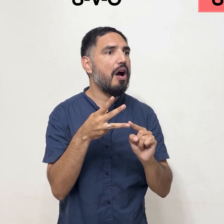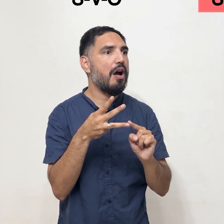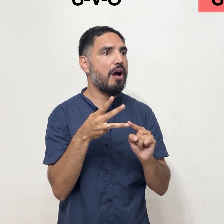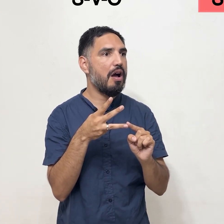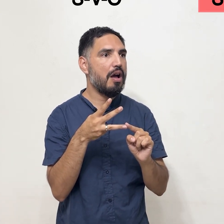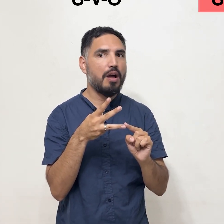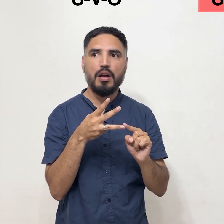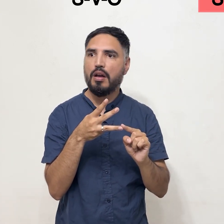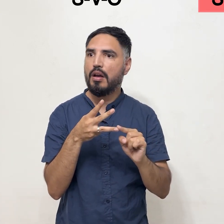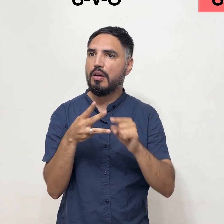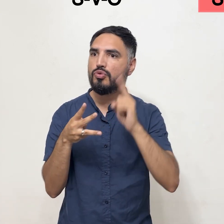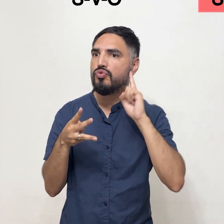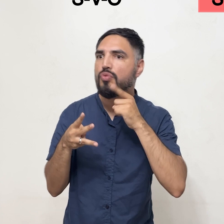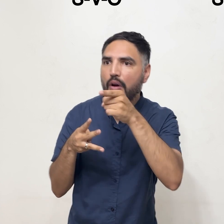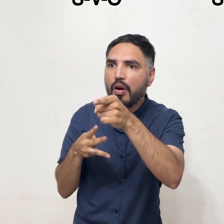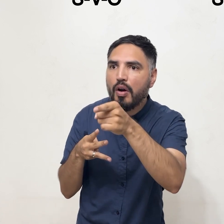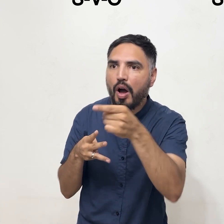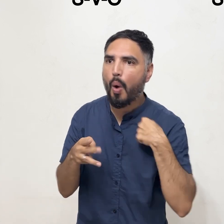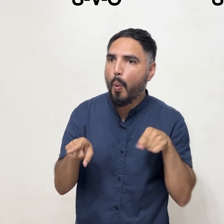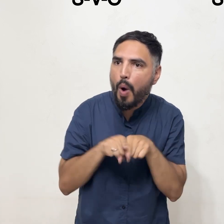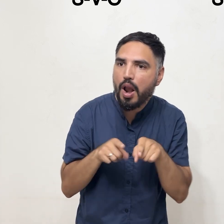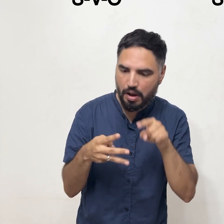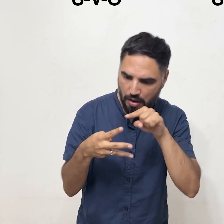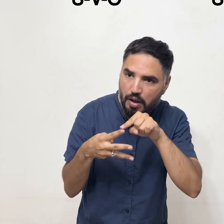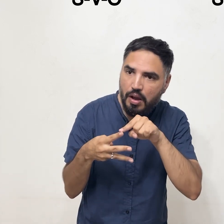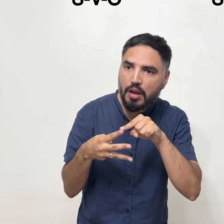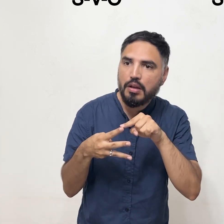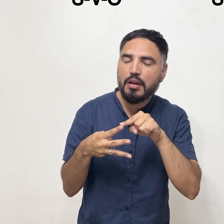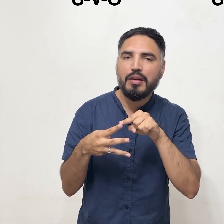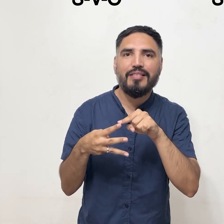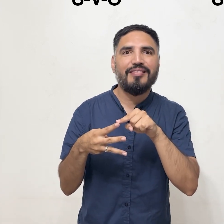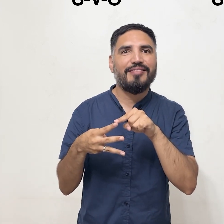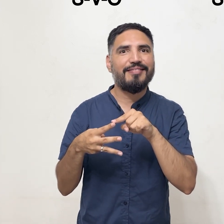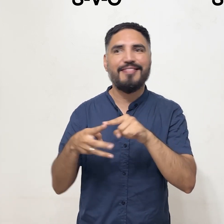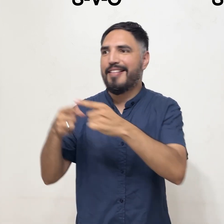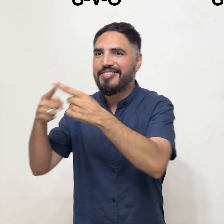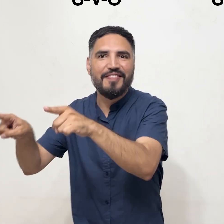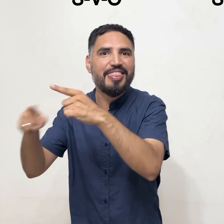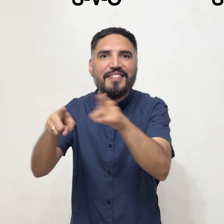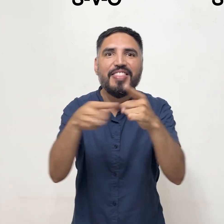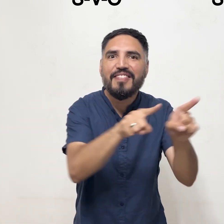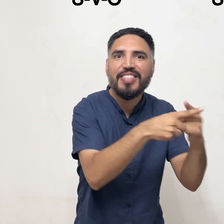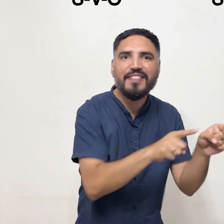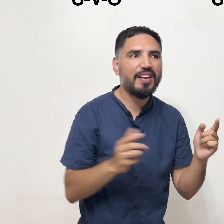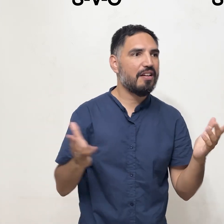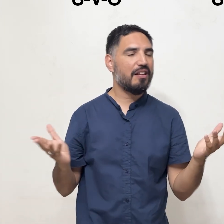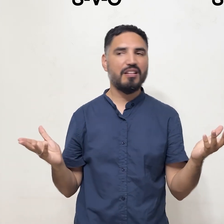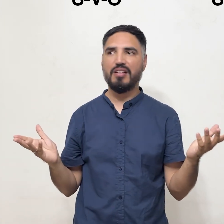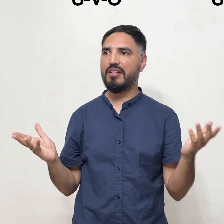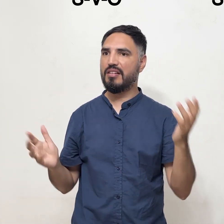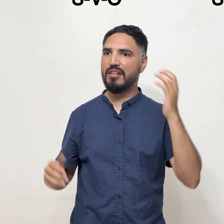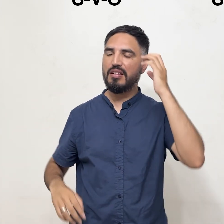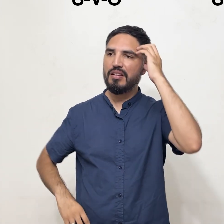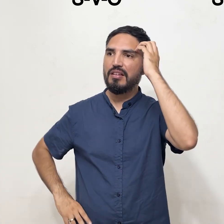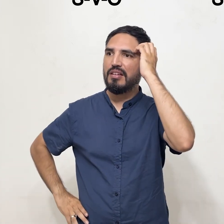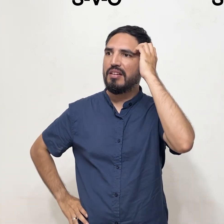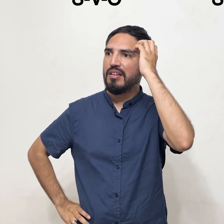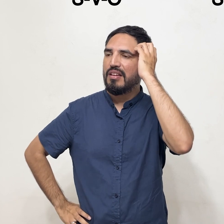mí. Fue ahí cuando comprendí que existían diferentes estructuras que dependían de cada persona sorda.